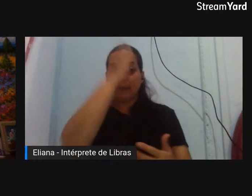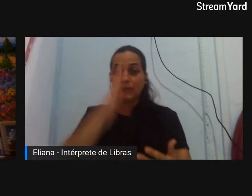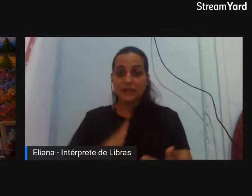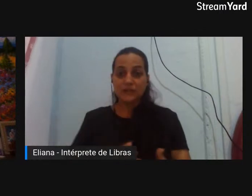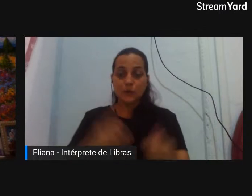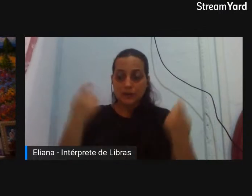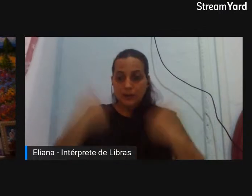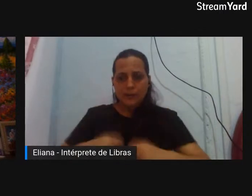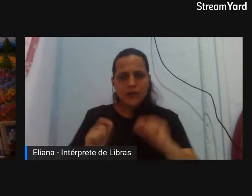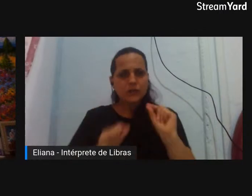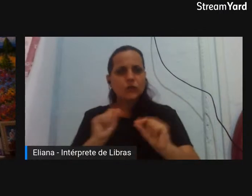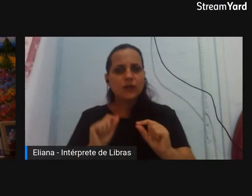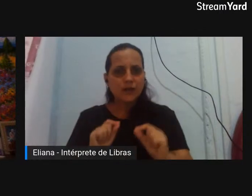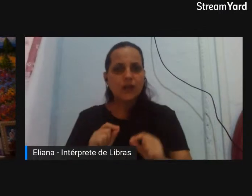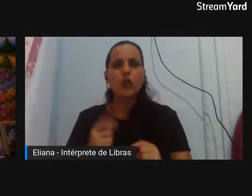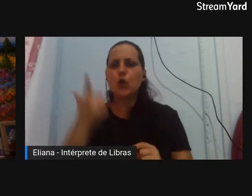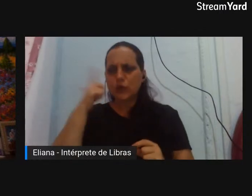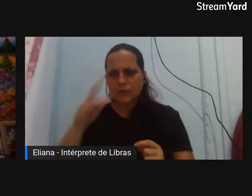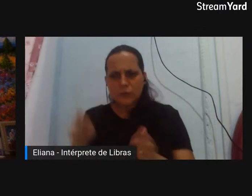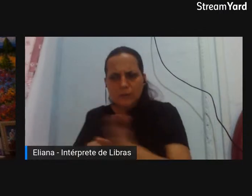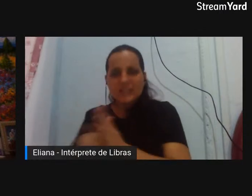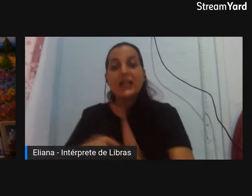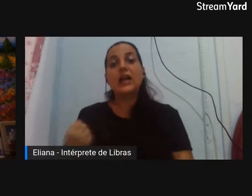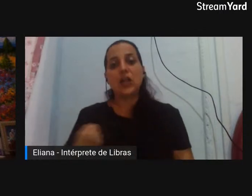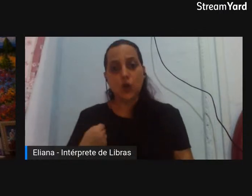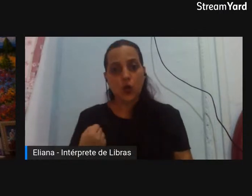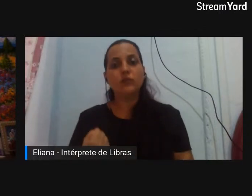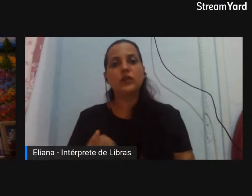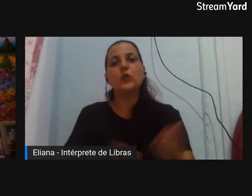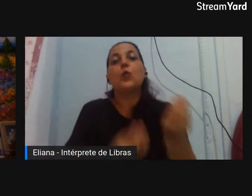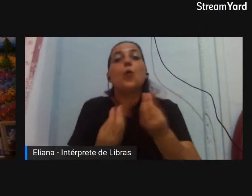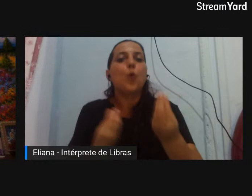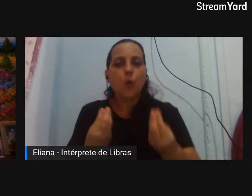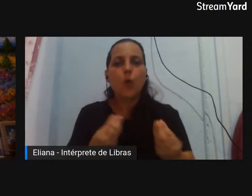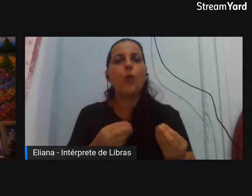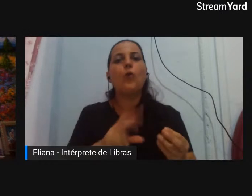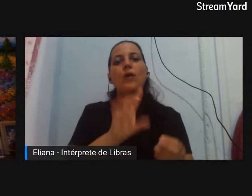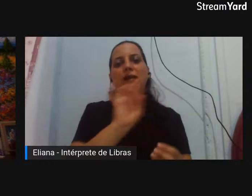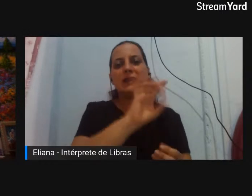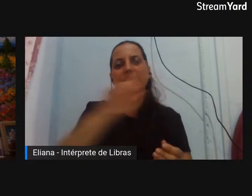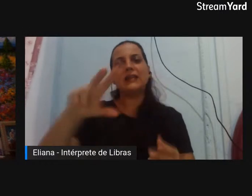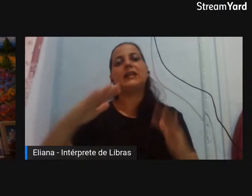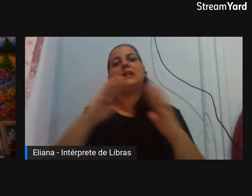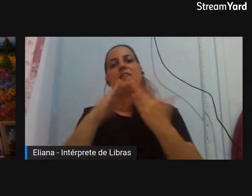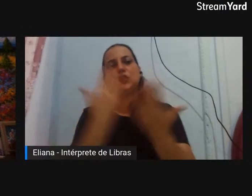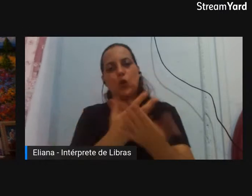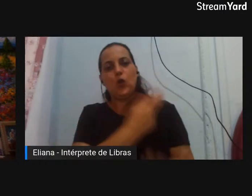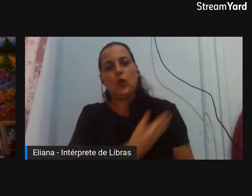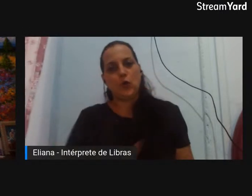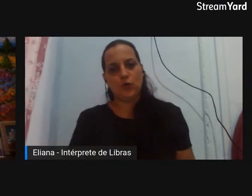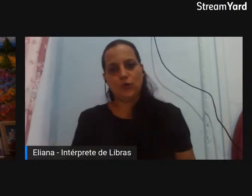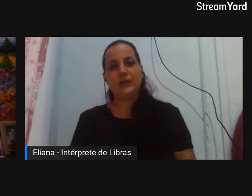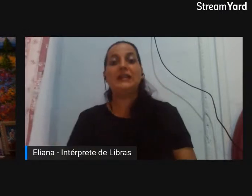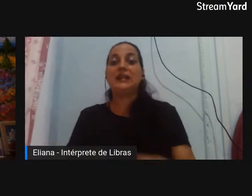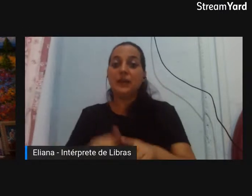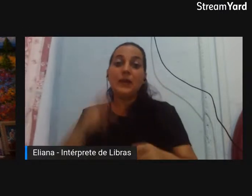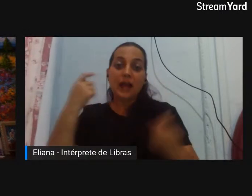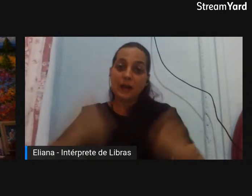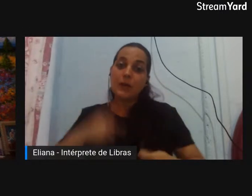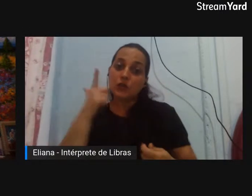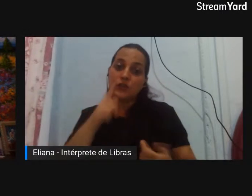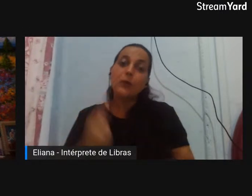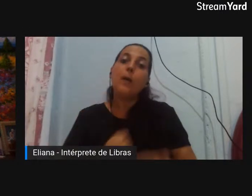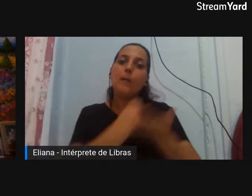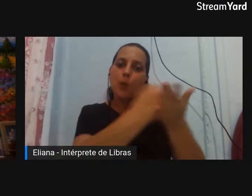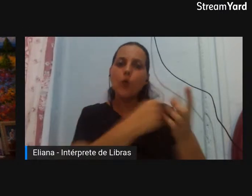portanto, a elaboração de políticas de apoio a essas instituições. O Fundeb